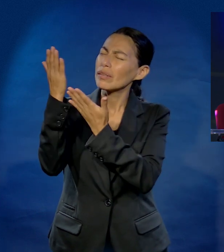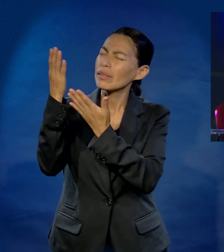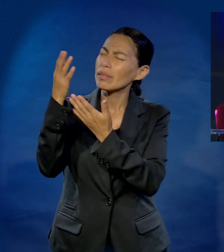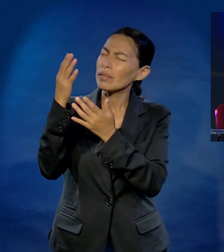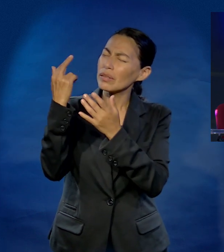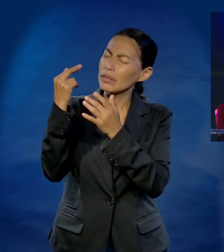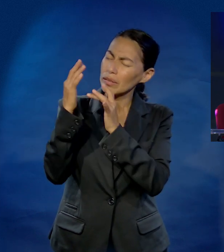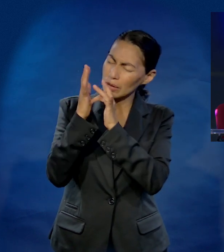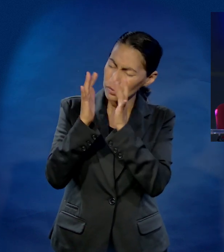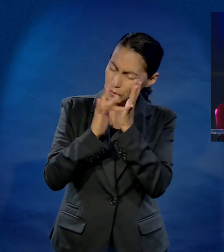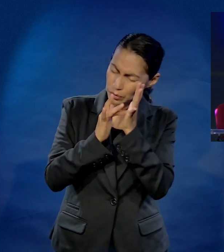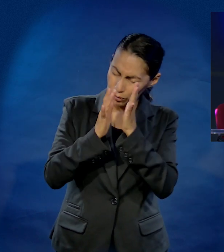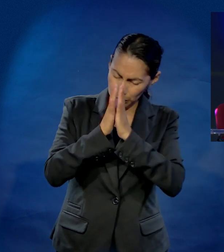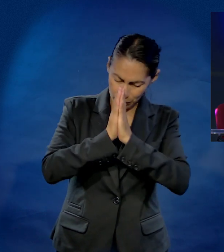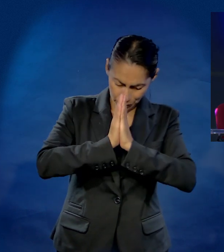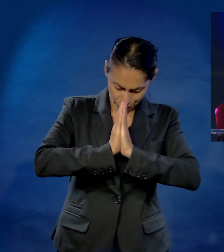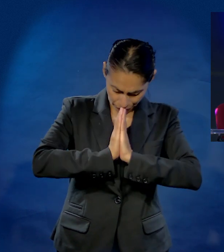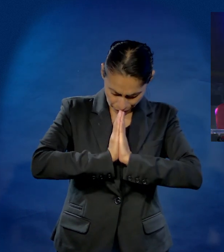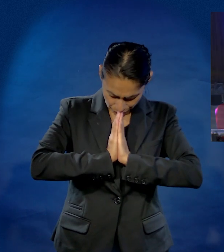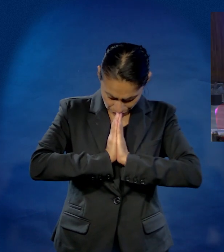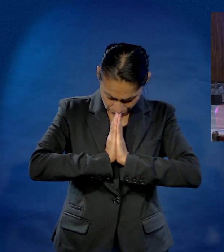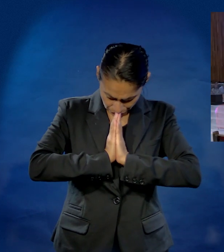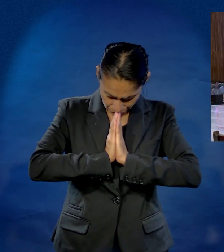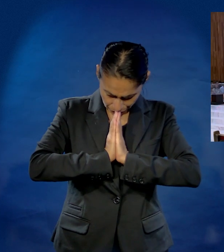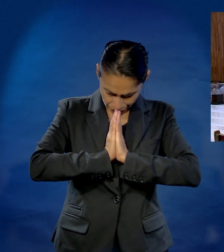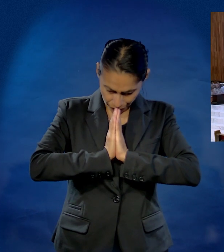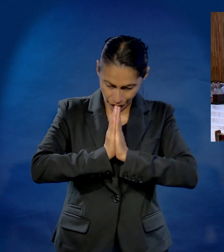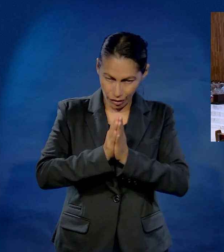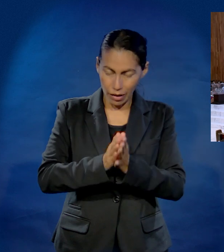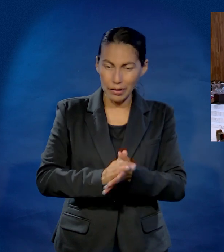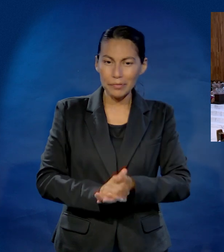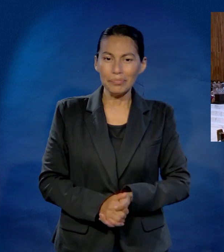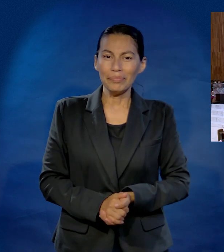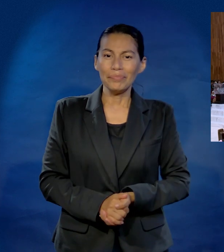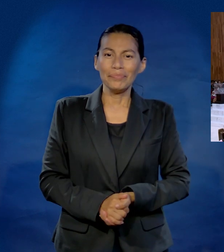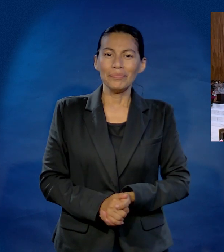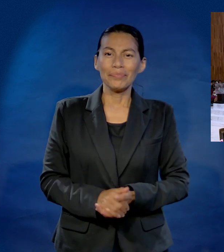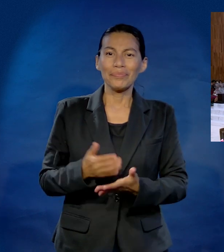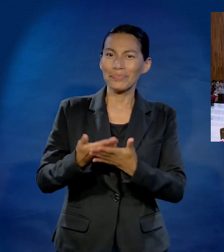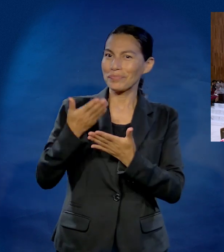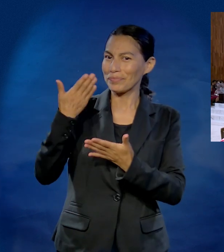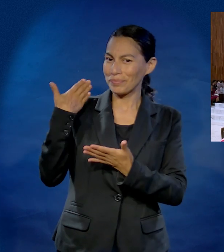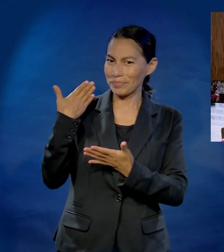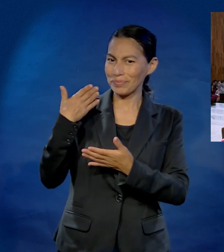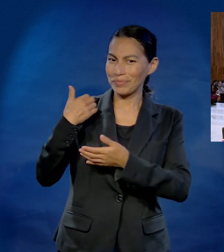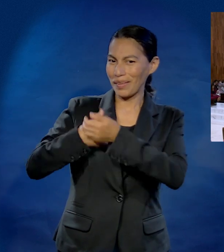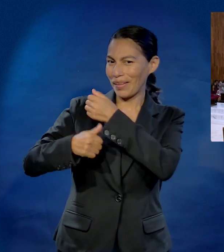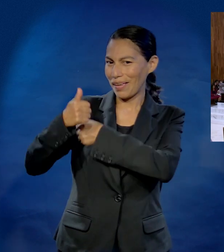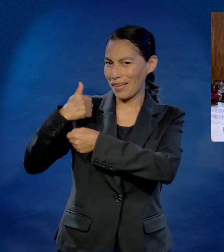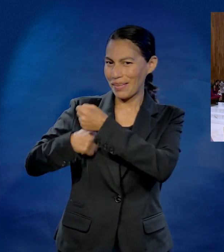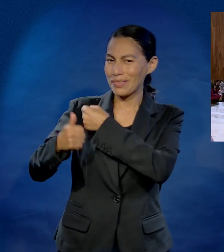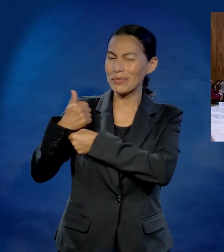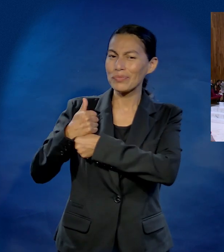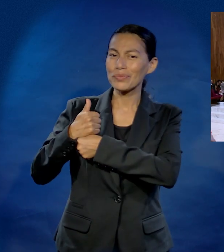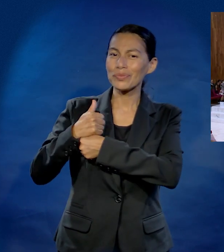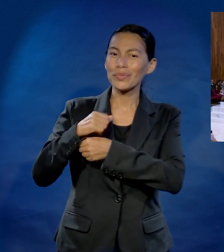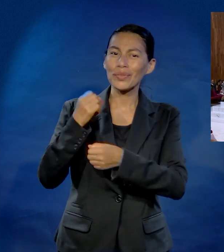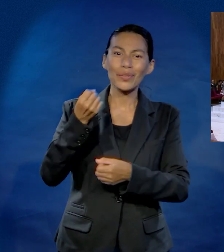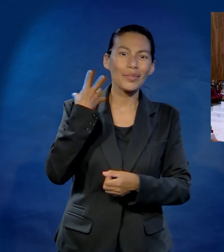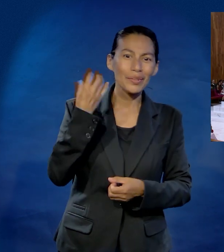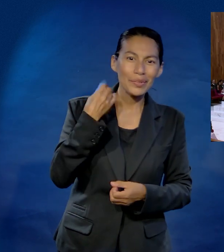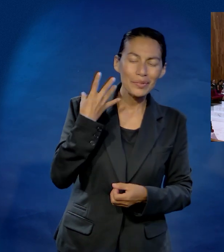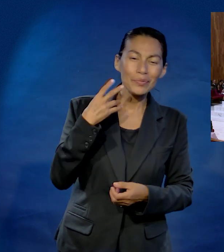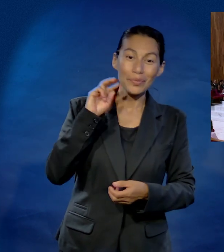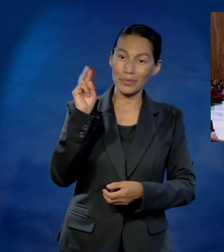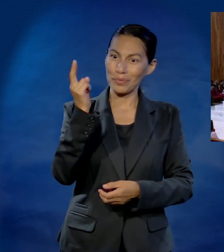Lo suplicamos en el nombre de Jesús. Amén. Hace unos años atrás, en un congreso de